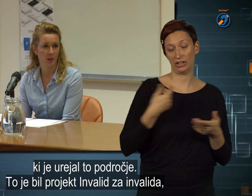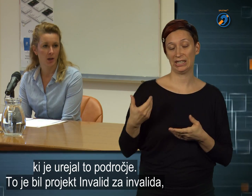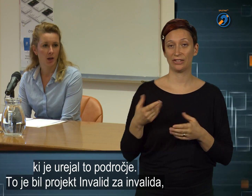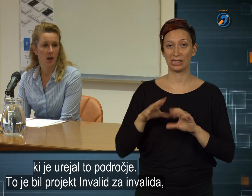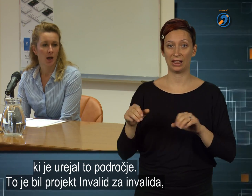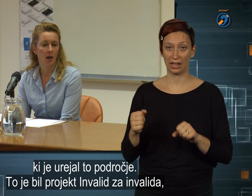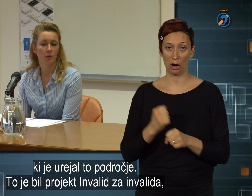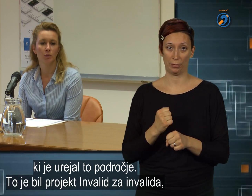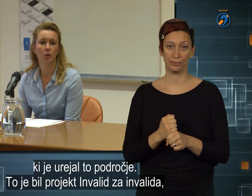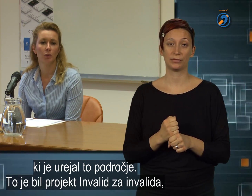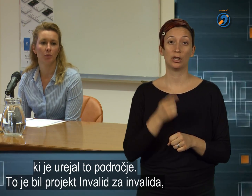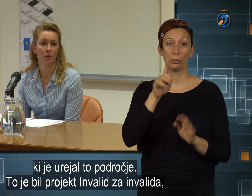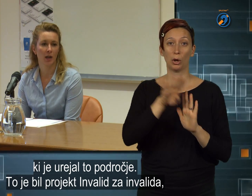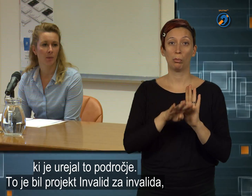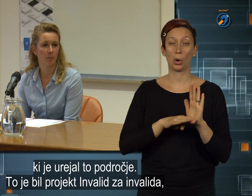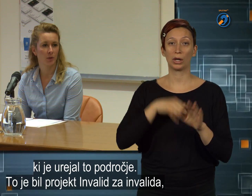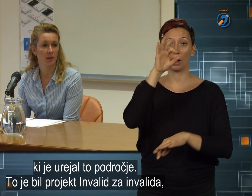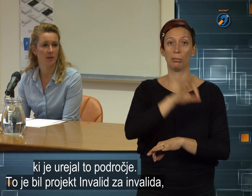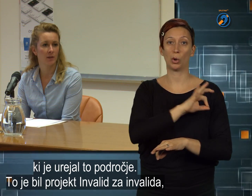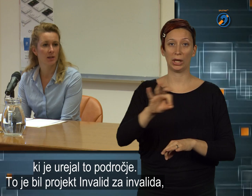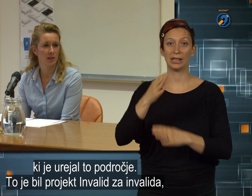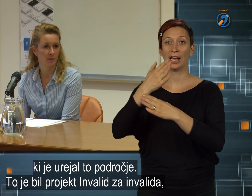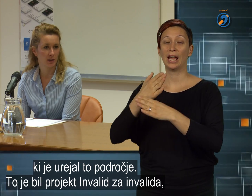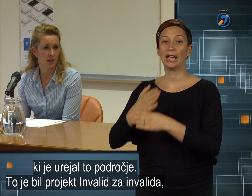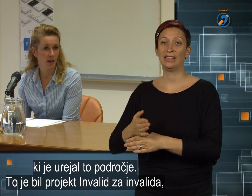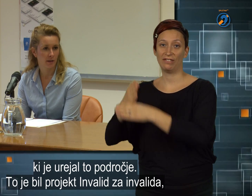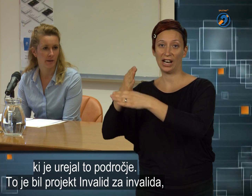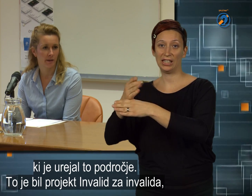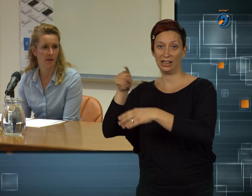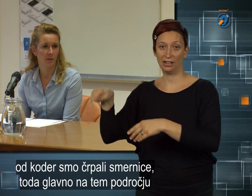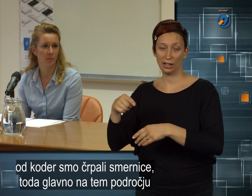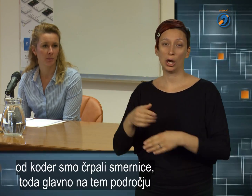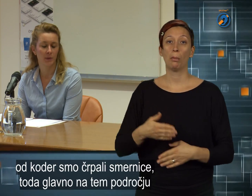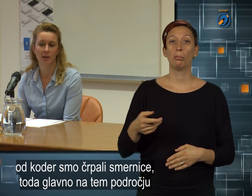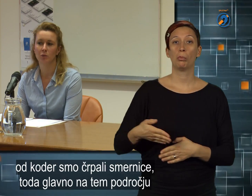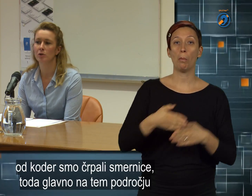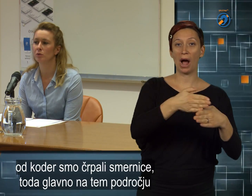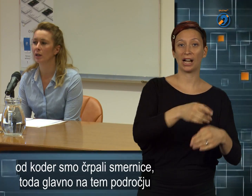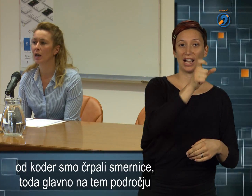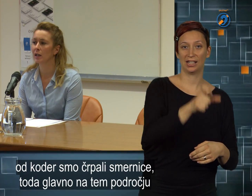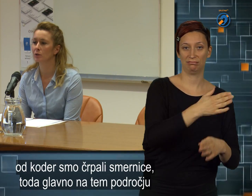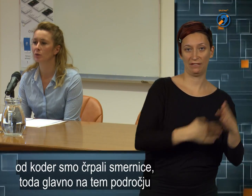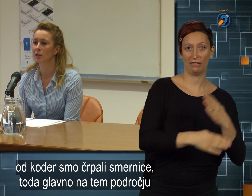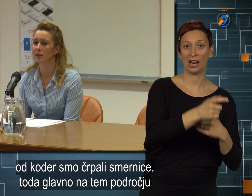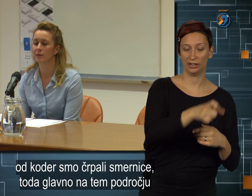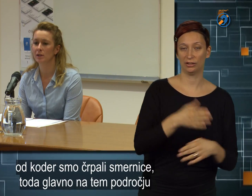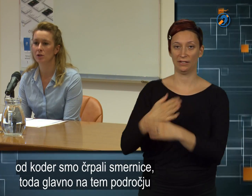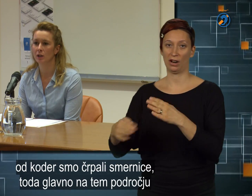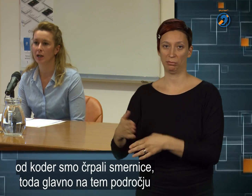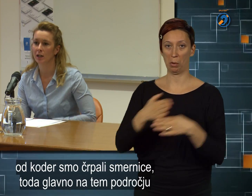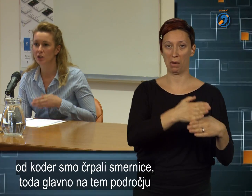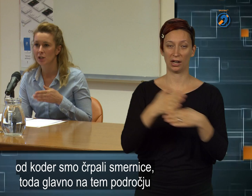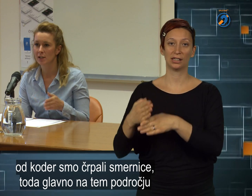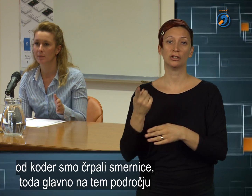področje. To je bil program, projekt Invalid za invalida in v bistvu nekako tukaj ven